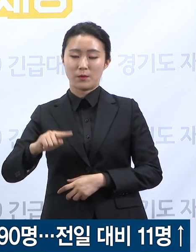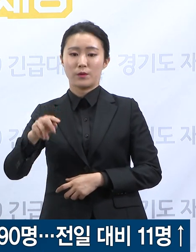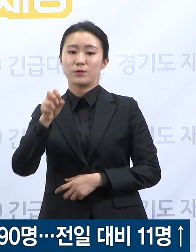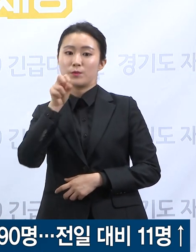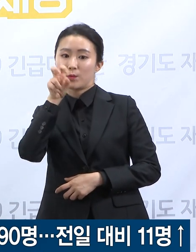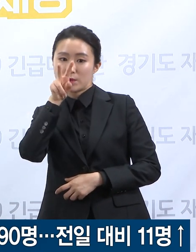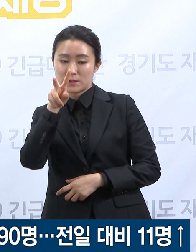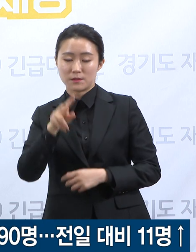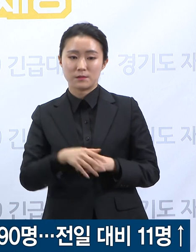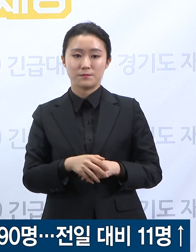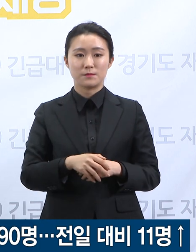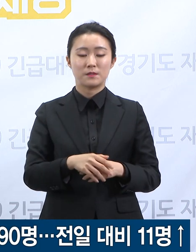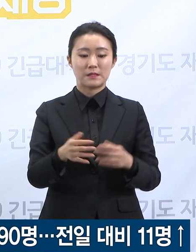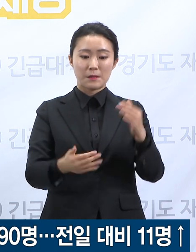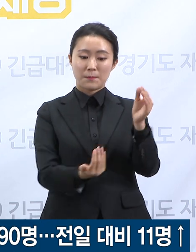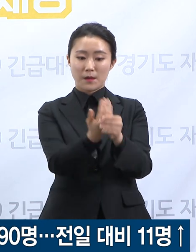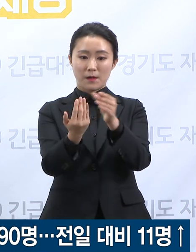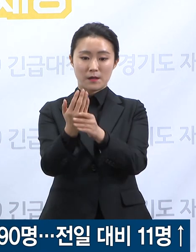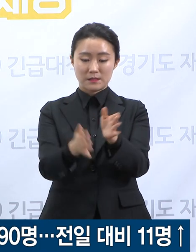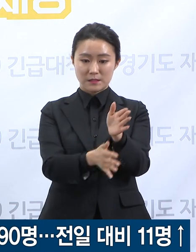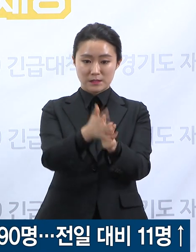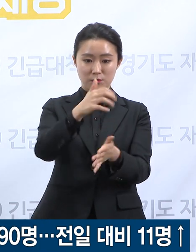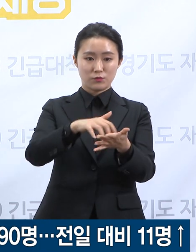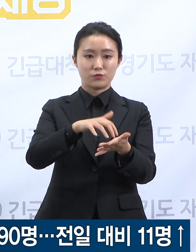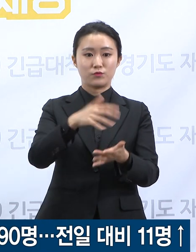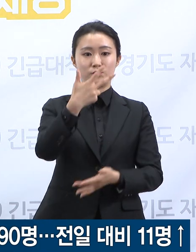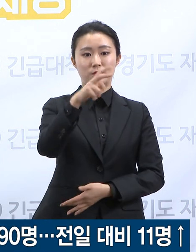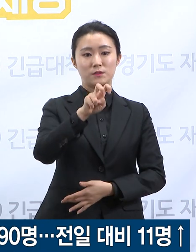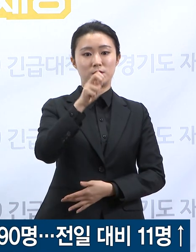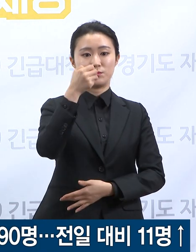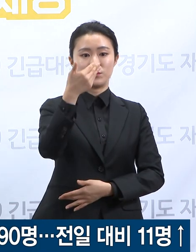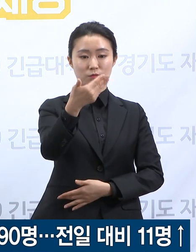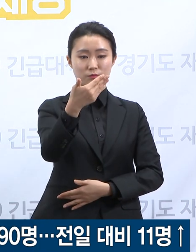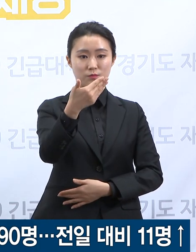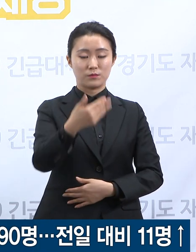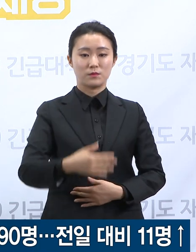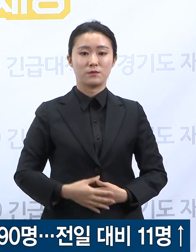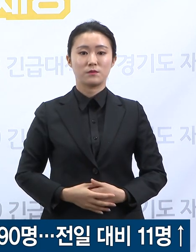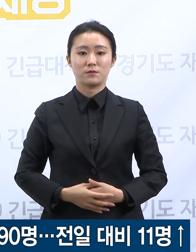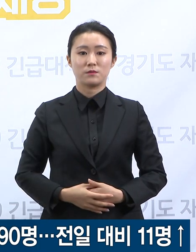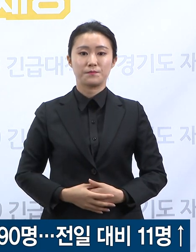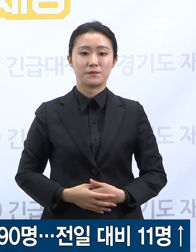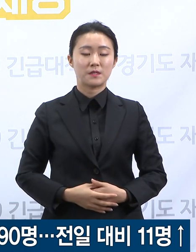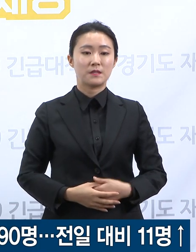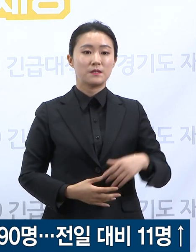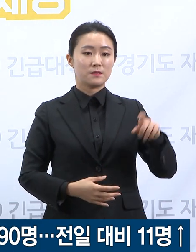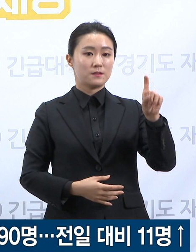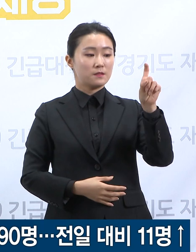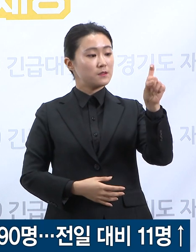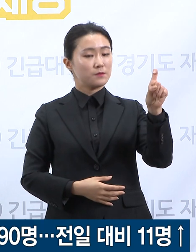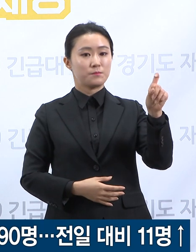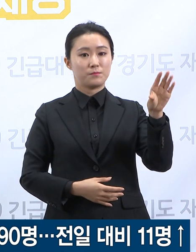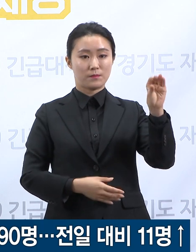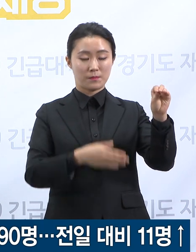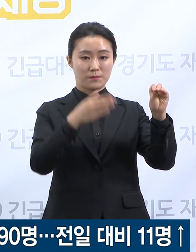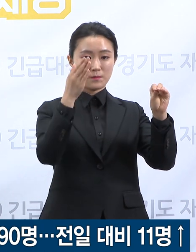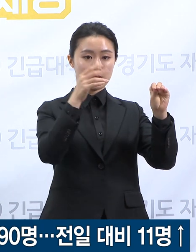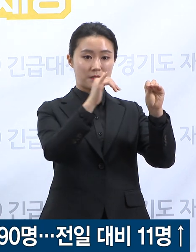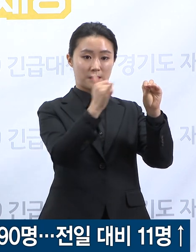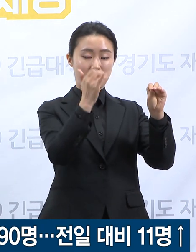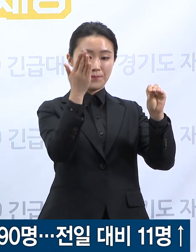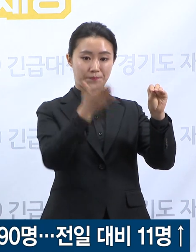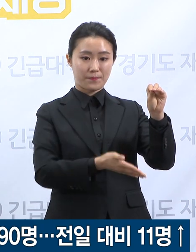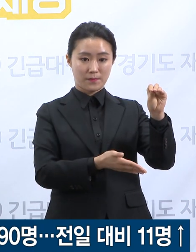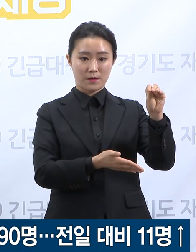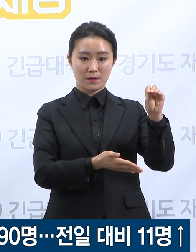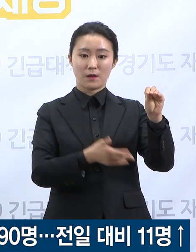도내 29개 시군에서 확진자가 발생하였습니다. 인구 10만 명당 확진자 발생 수는 군포시가 18.7명으로